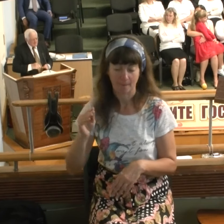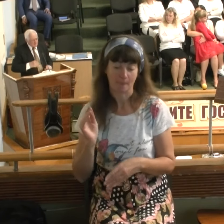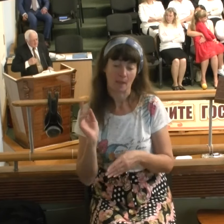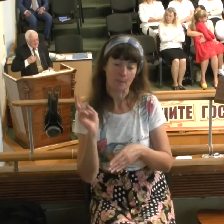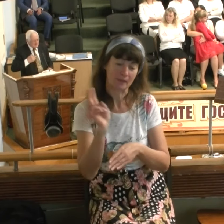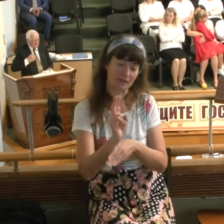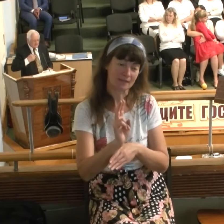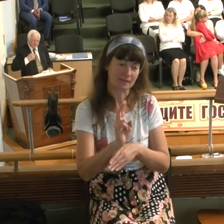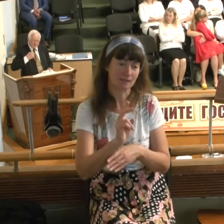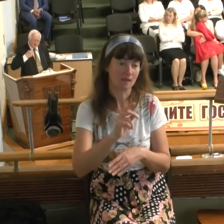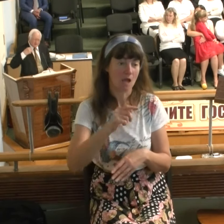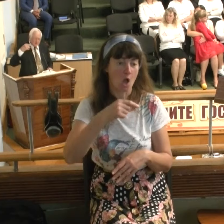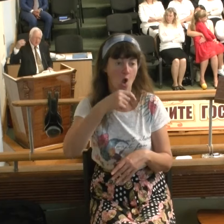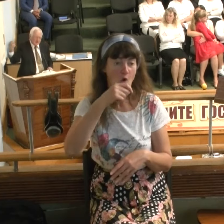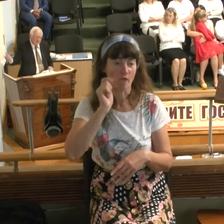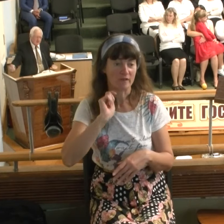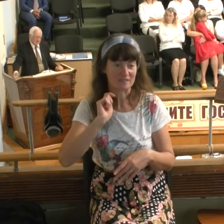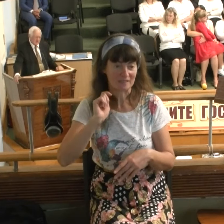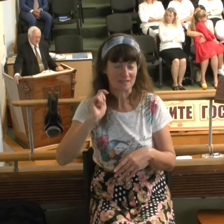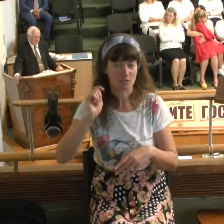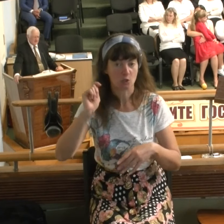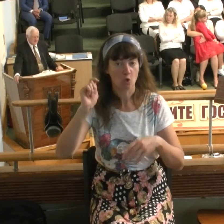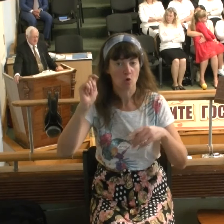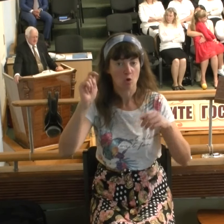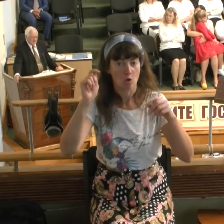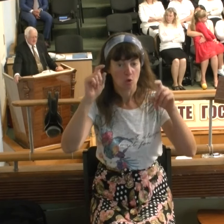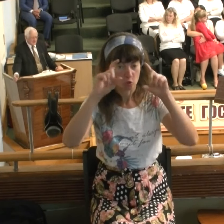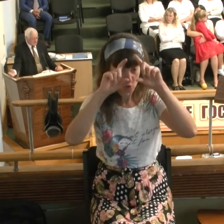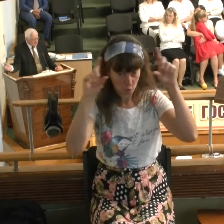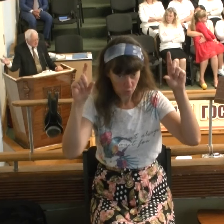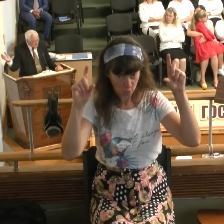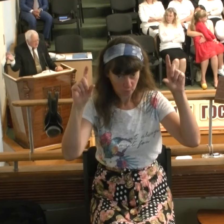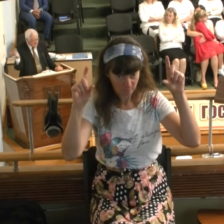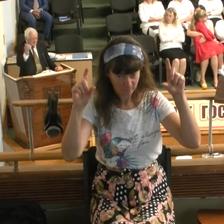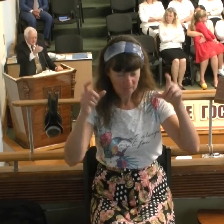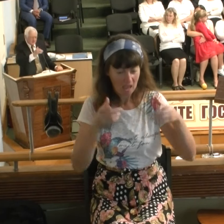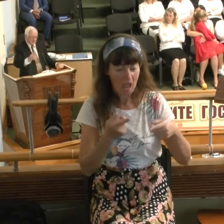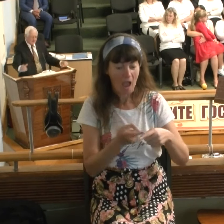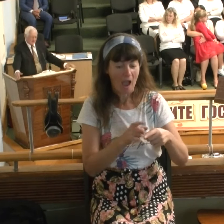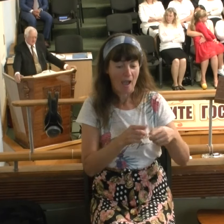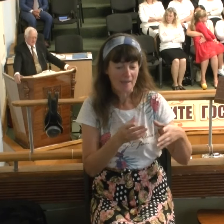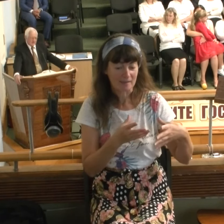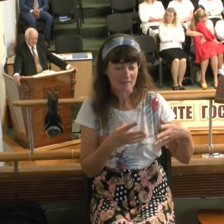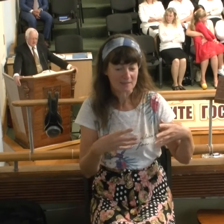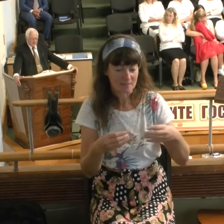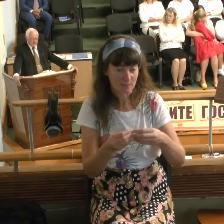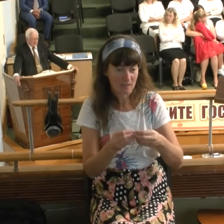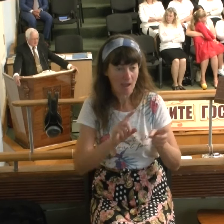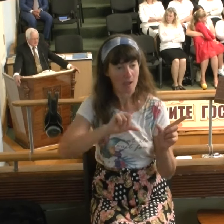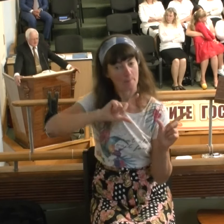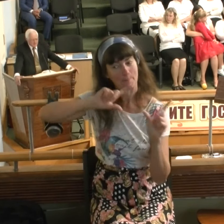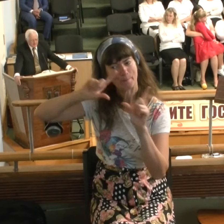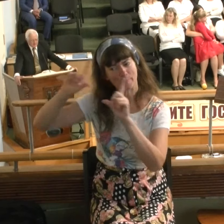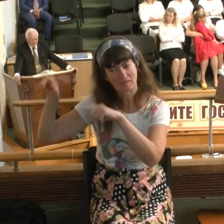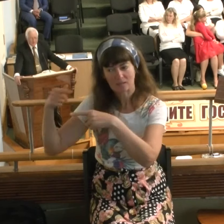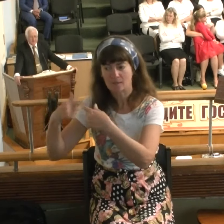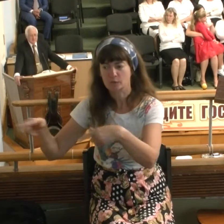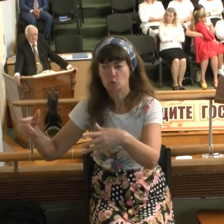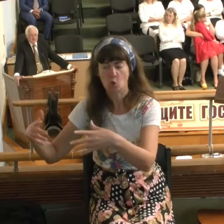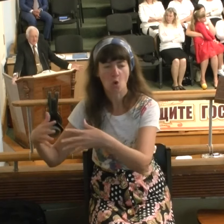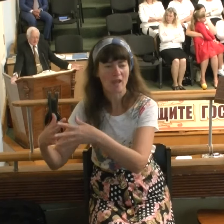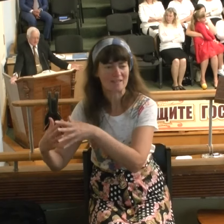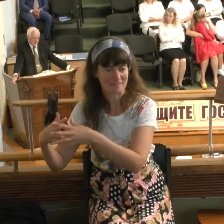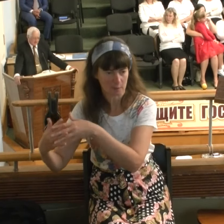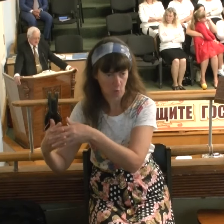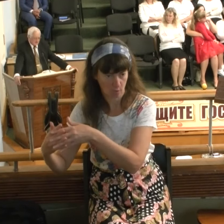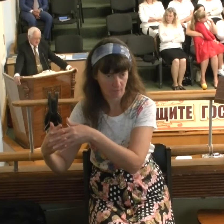Потом семья переехала совсем на другой край города. И он снова ездил в эту церковь. И говорит, я спросил его, почему